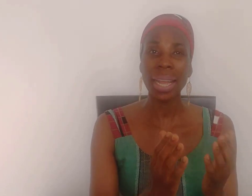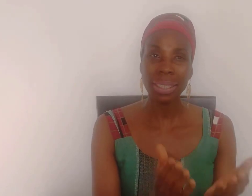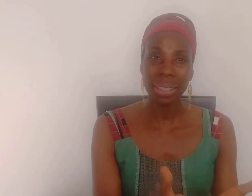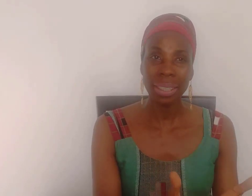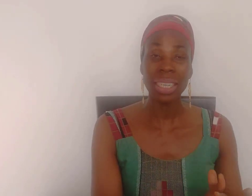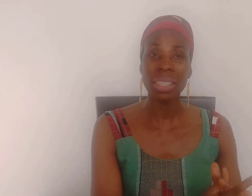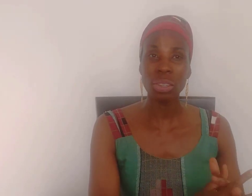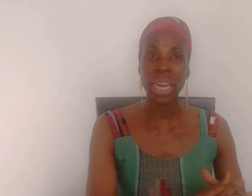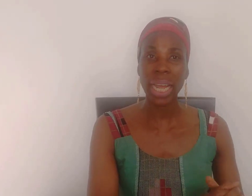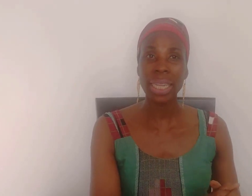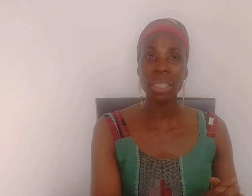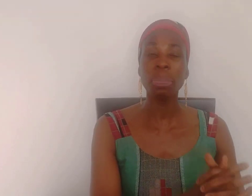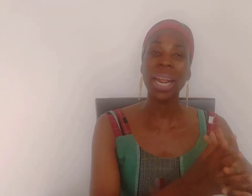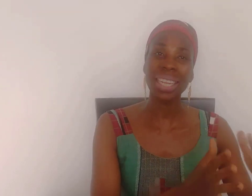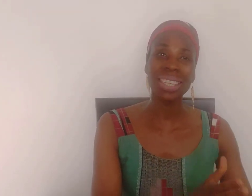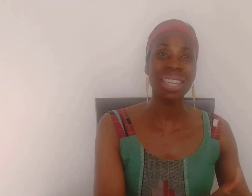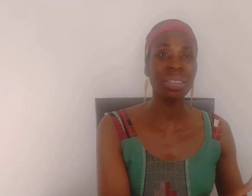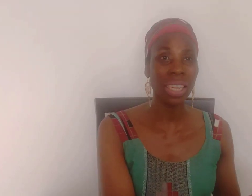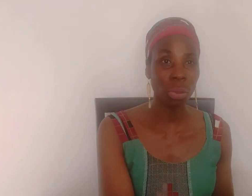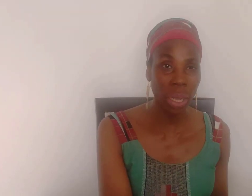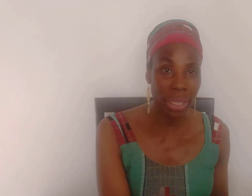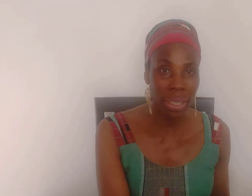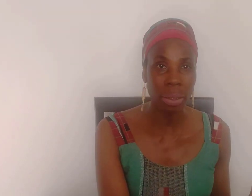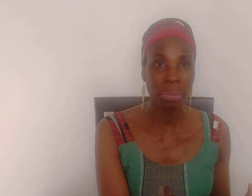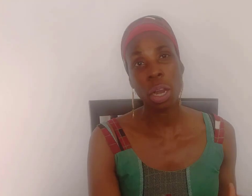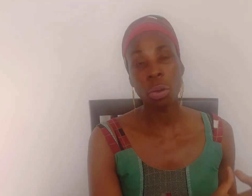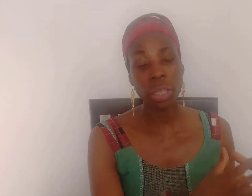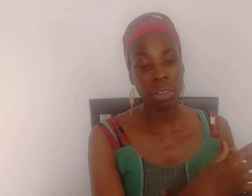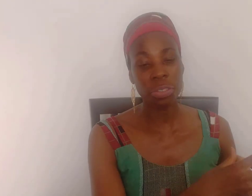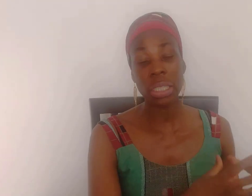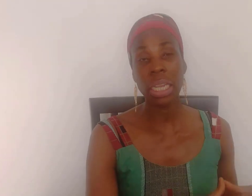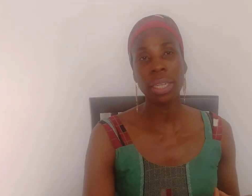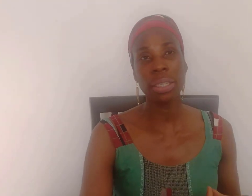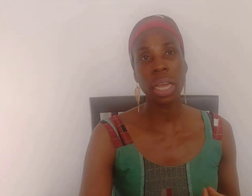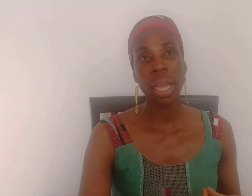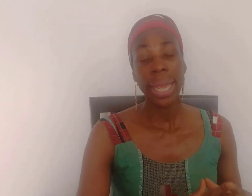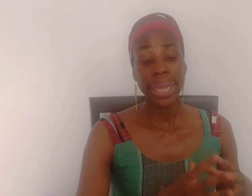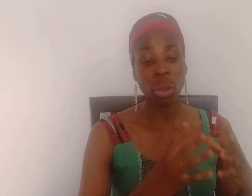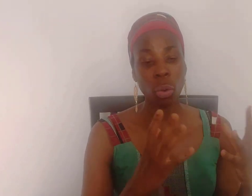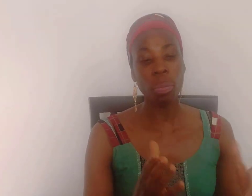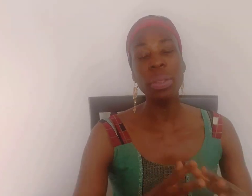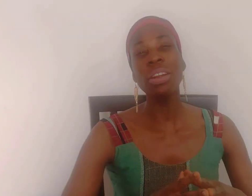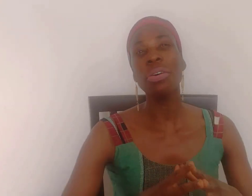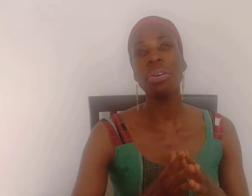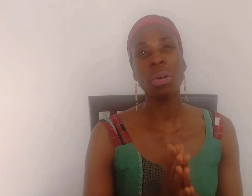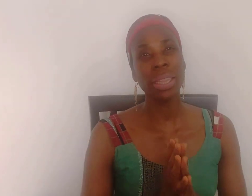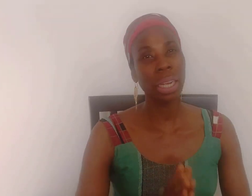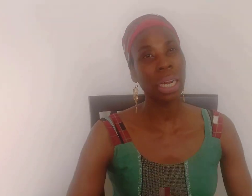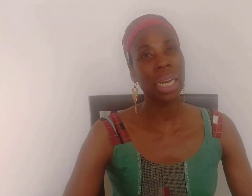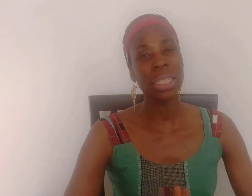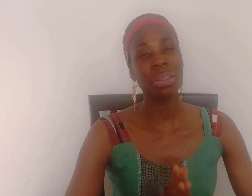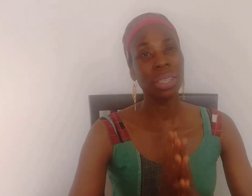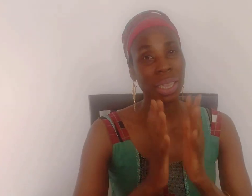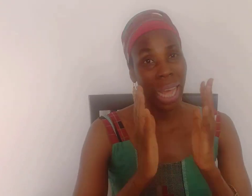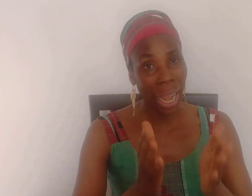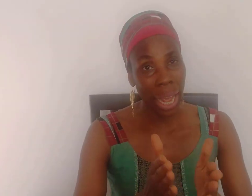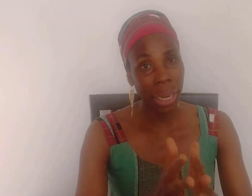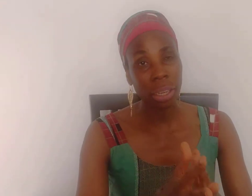mais direcionadas para a questão da educação. Pessoa com deficiência, que culminou com a Declaração de Dakar, que